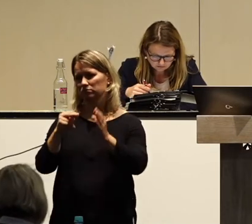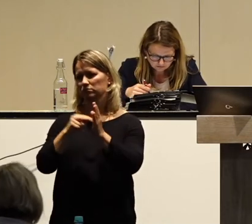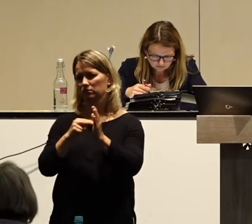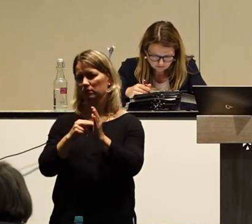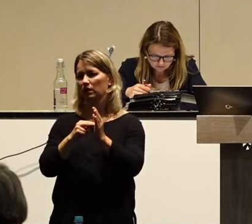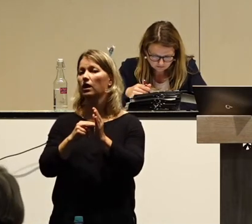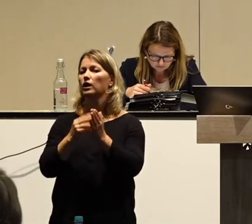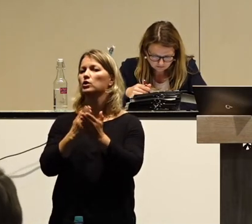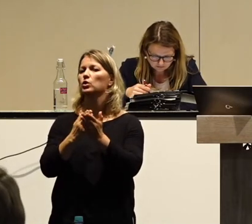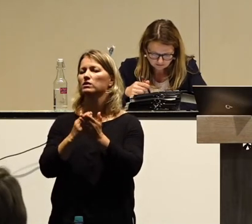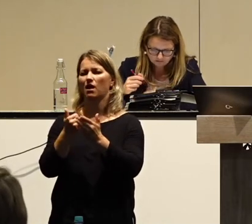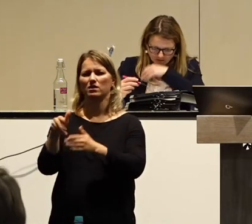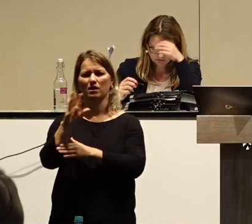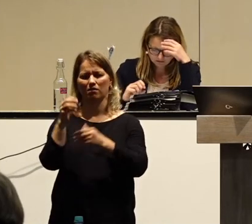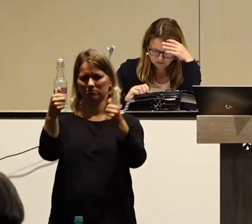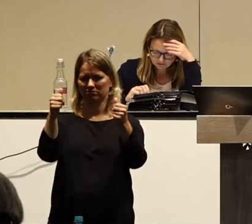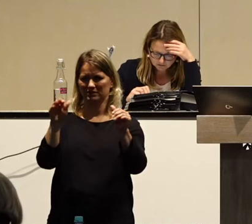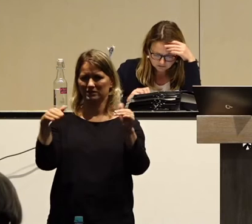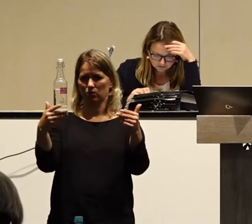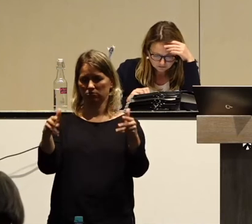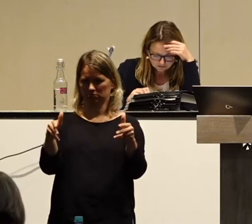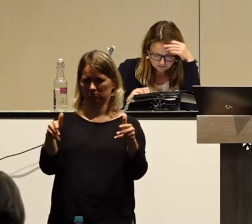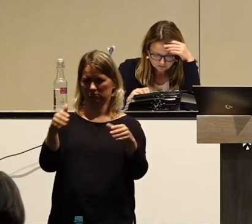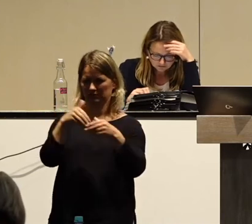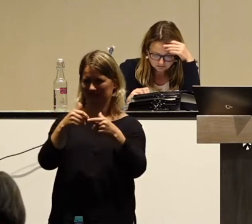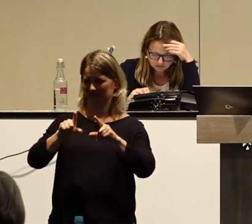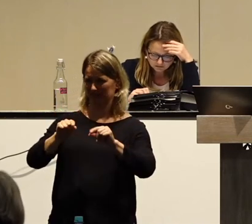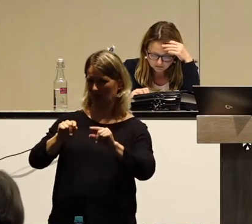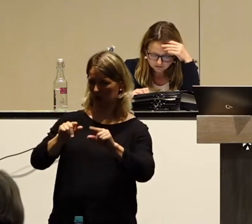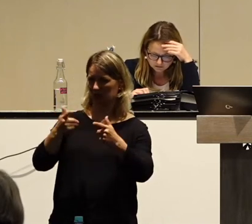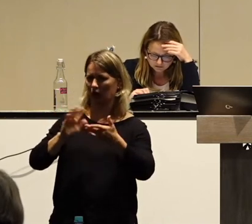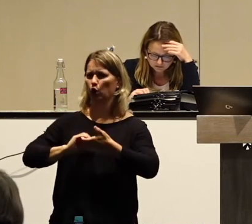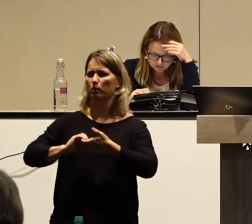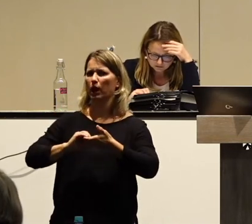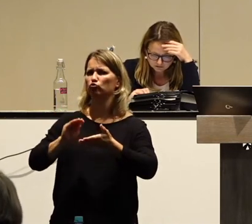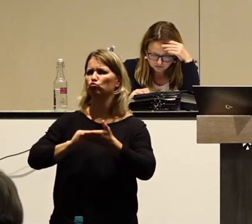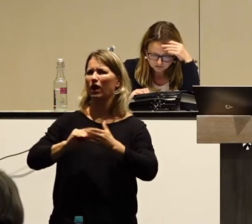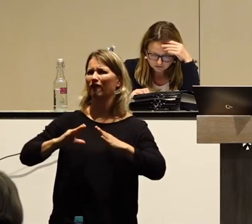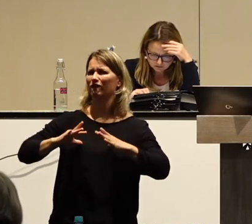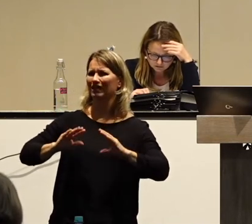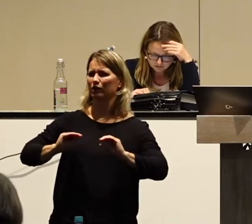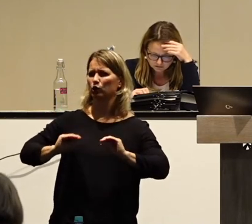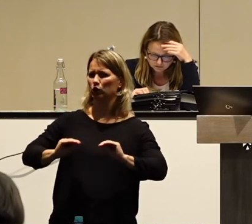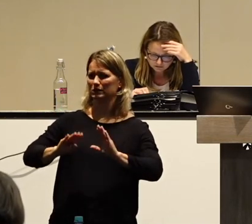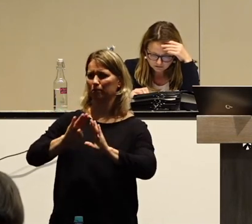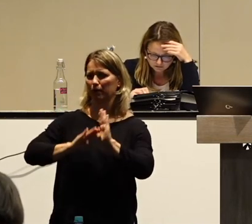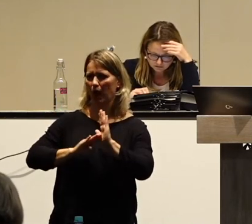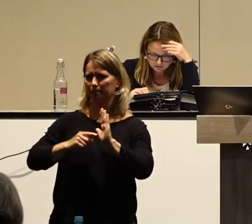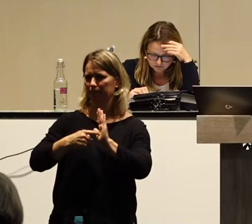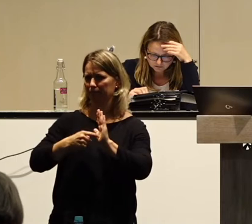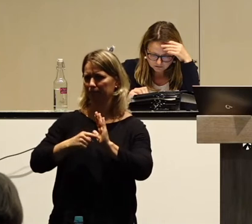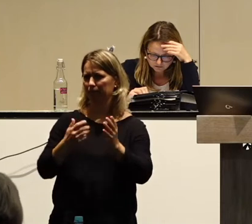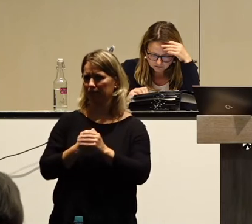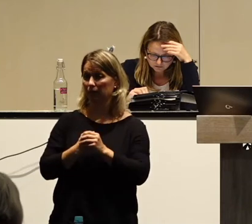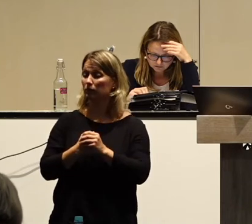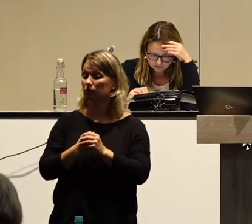der Titel von einigen etwas missverständlich aufgenommen worden ist, dass es um ein kommunales Schulferienkursprogramm geht. Natürlich sind